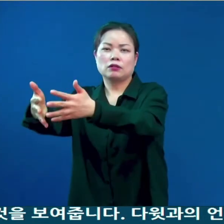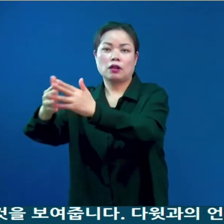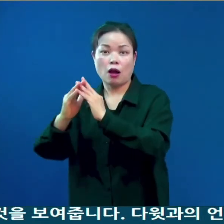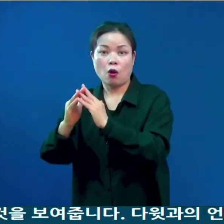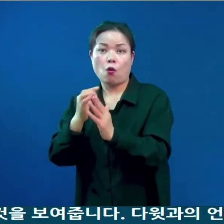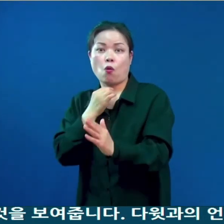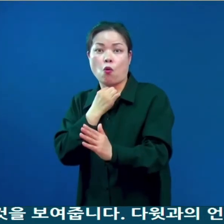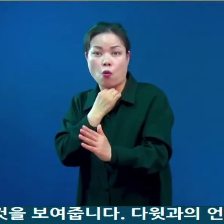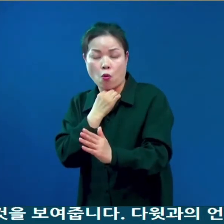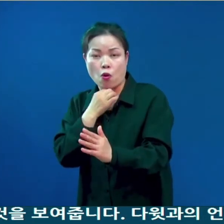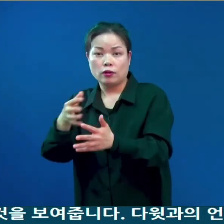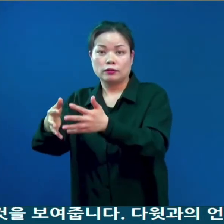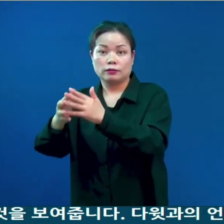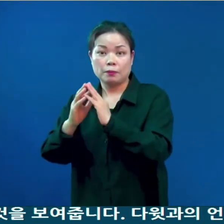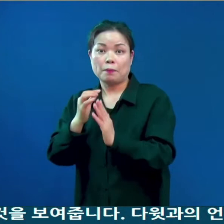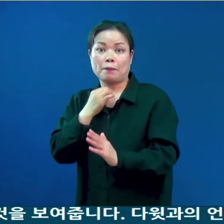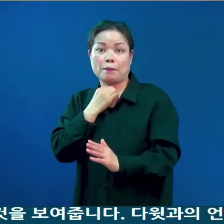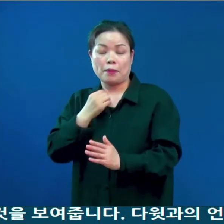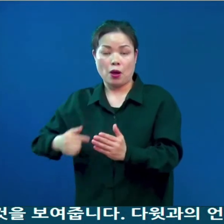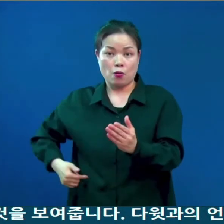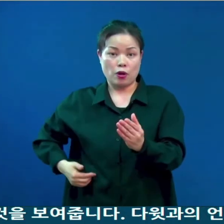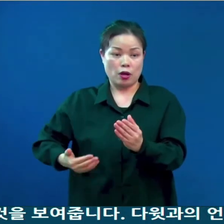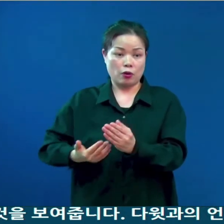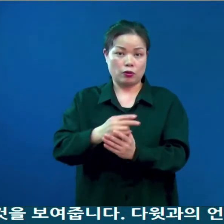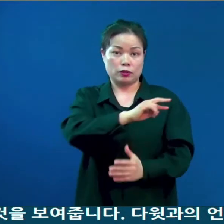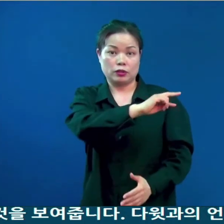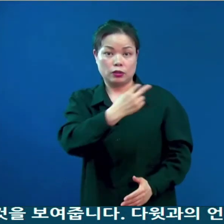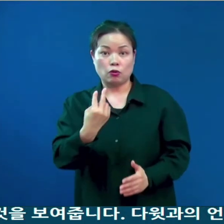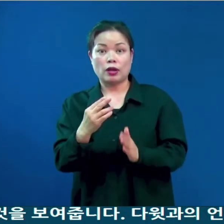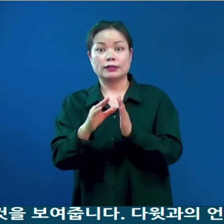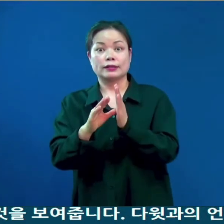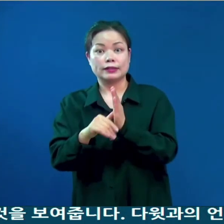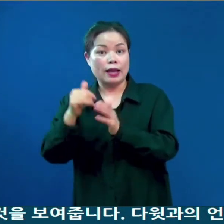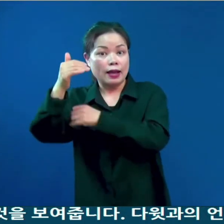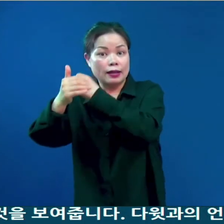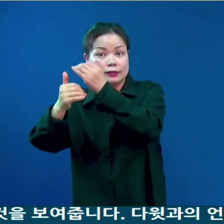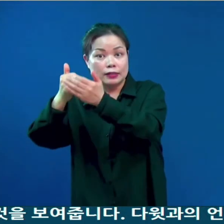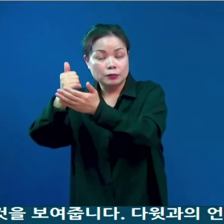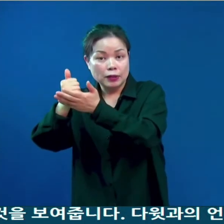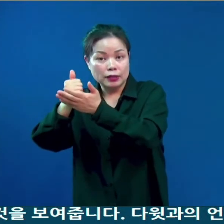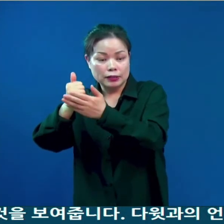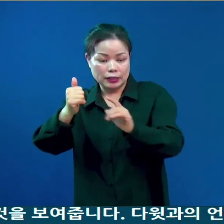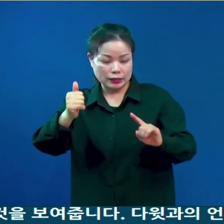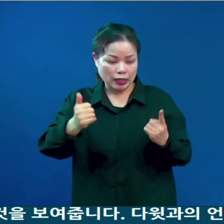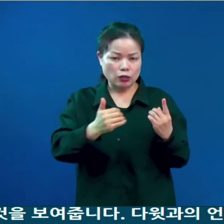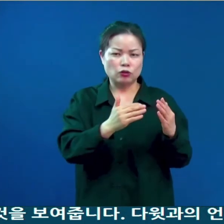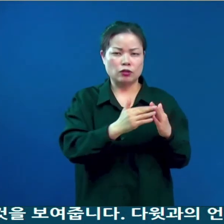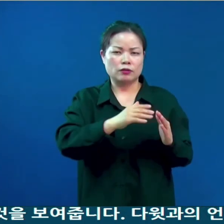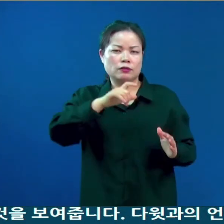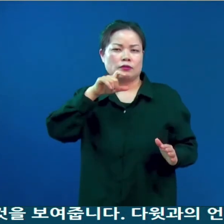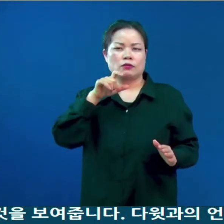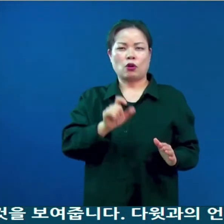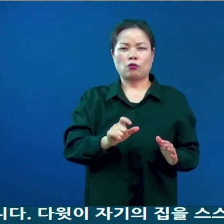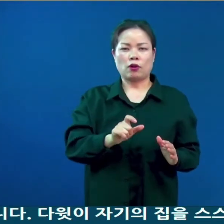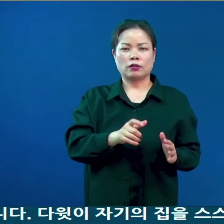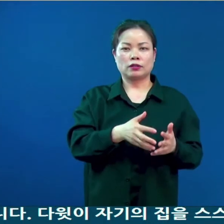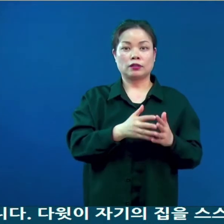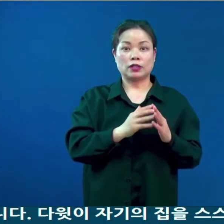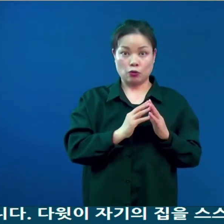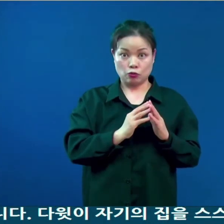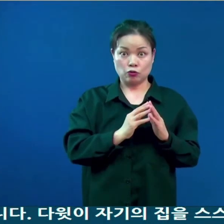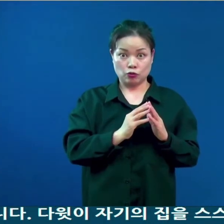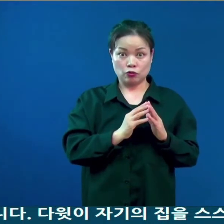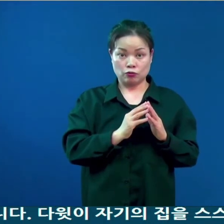하나님의 집을 세우고자 회개하고 돌이켰을 때 하나님이 오히려 다윗의 집을 견고하게 세워주시는